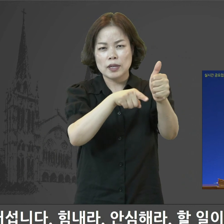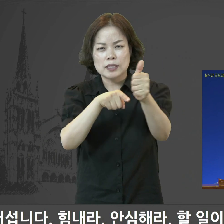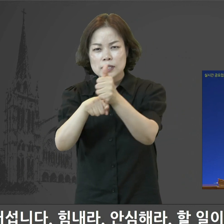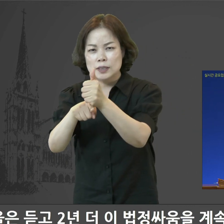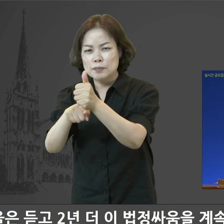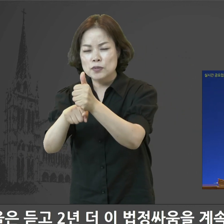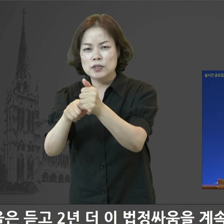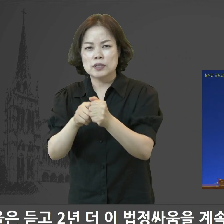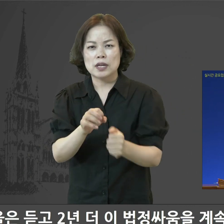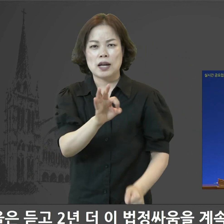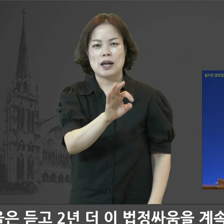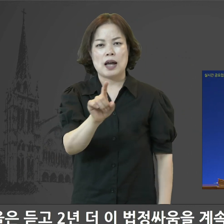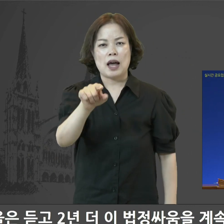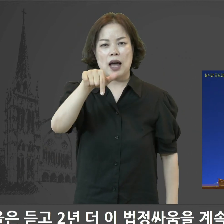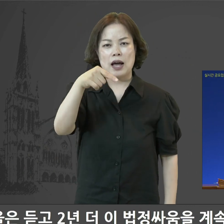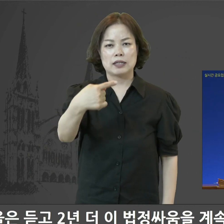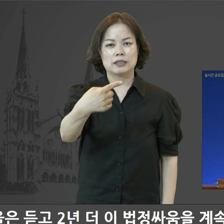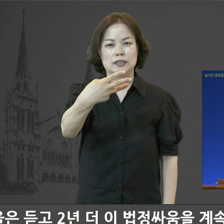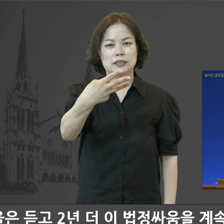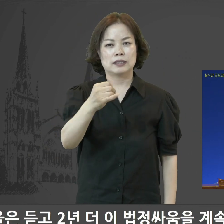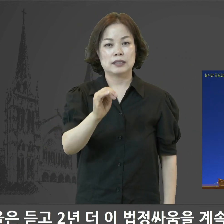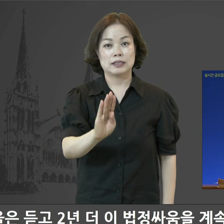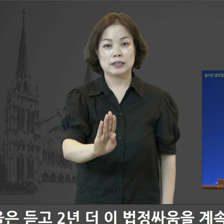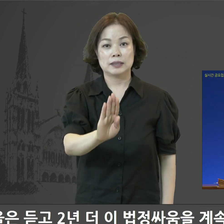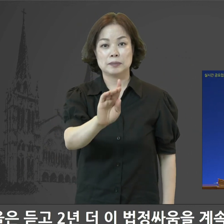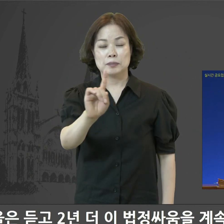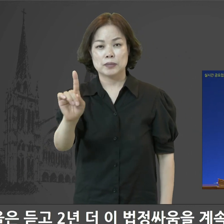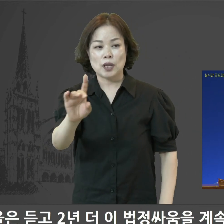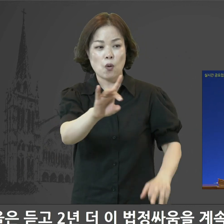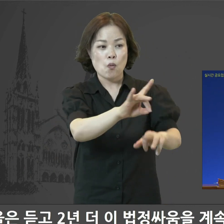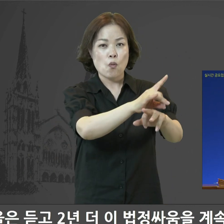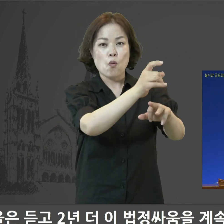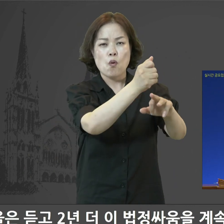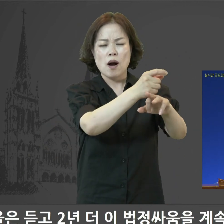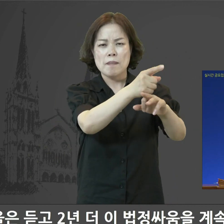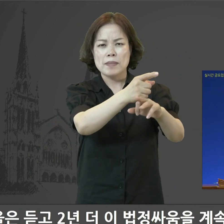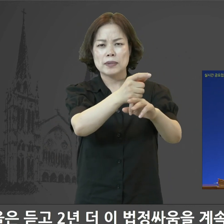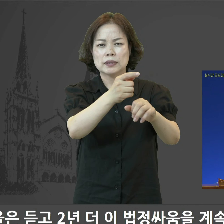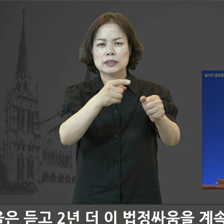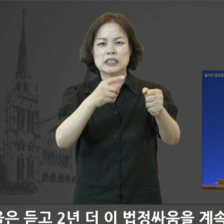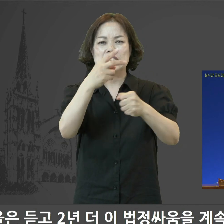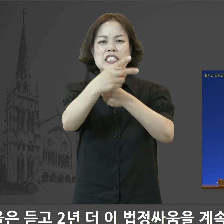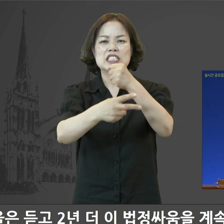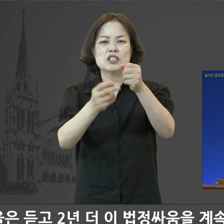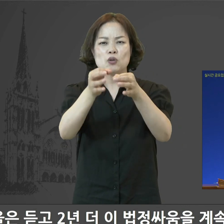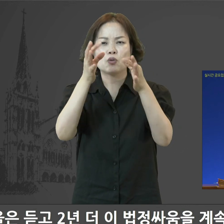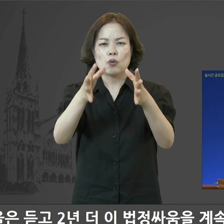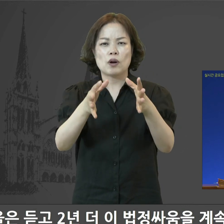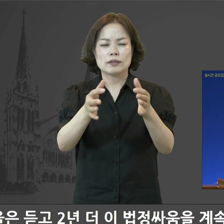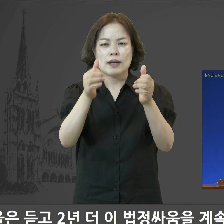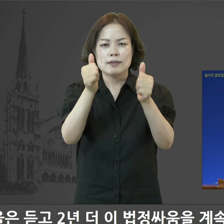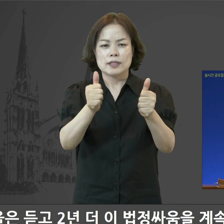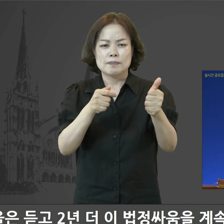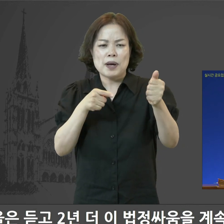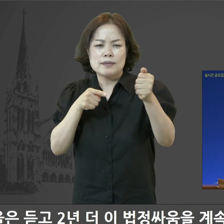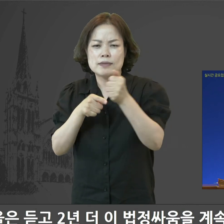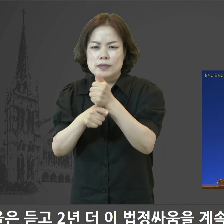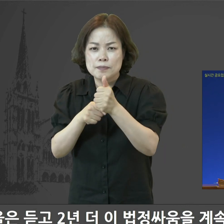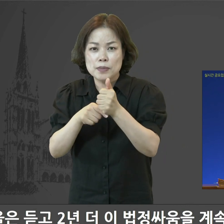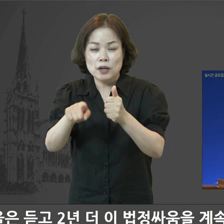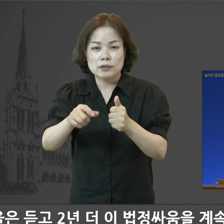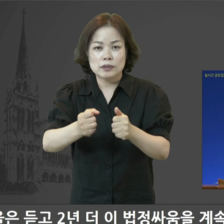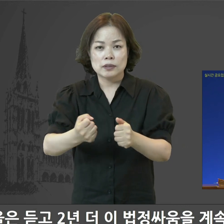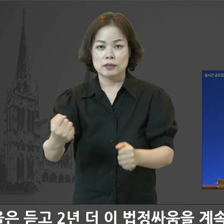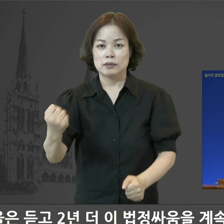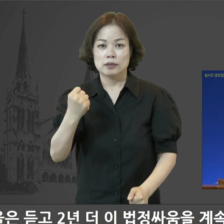또 아그리빠 이 분봉왕 앞에서도 신문을 받고, 이게 2년가요. 2년. 이 2년의 시간을 거뜬히 이겨내는